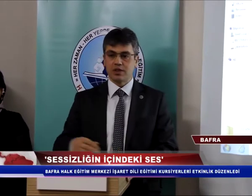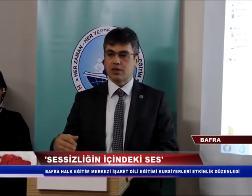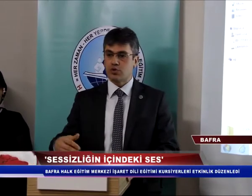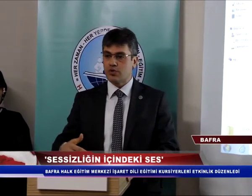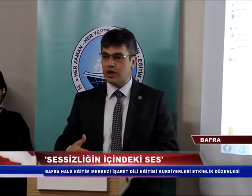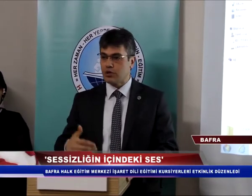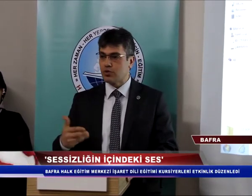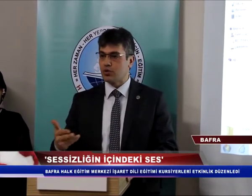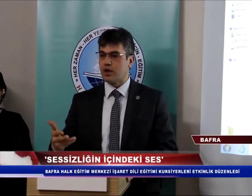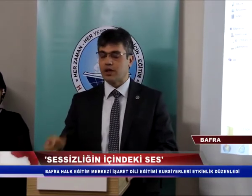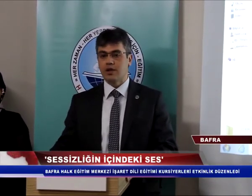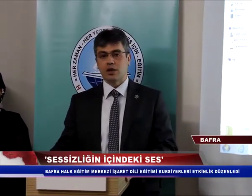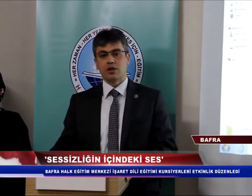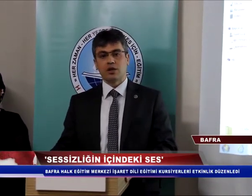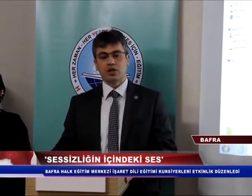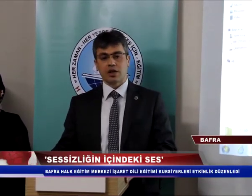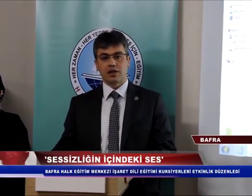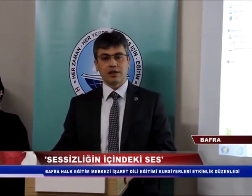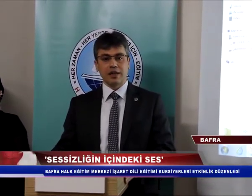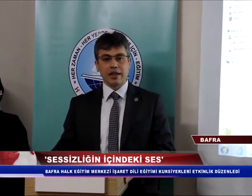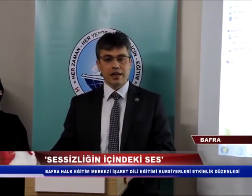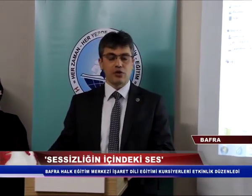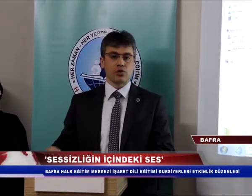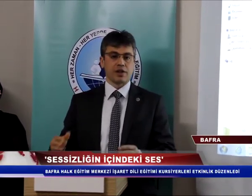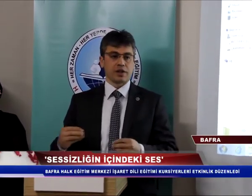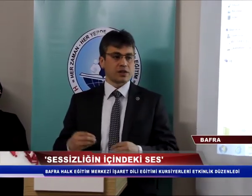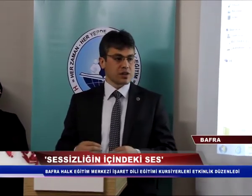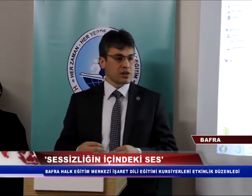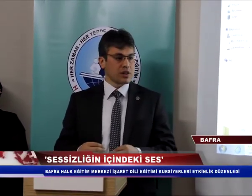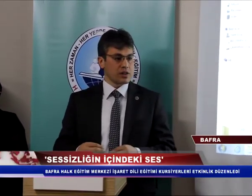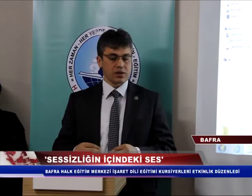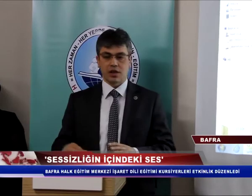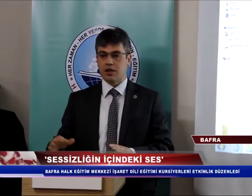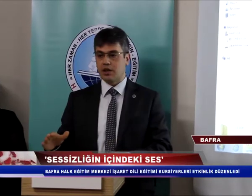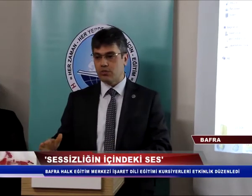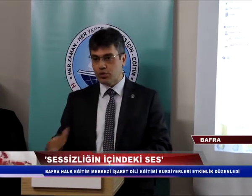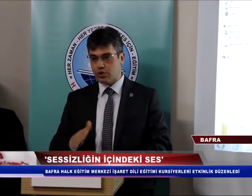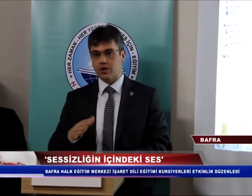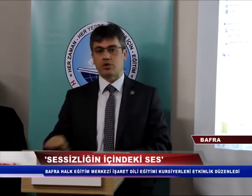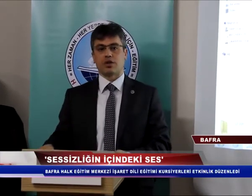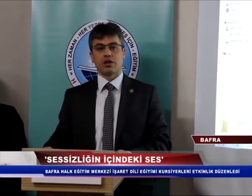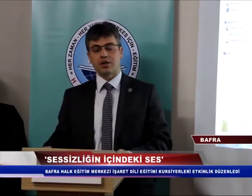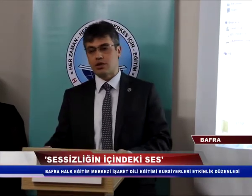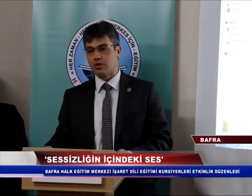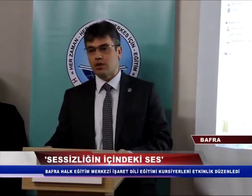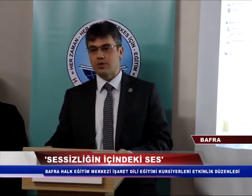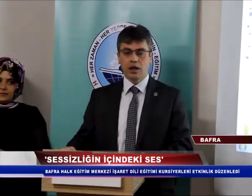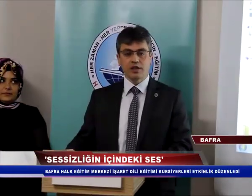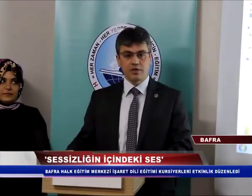Yıldız'sa, öncelikle bizleri bu programda emeğe geçen hocalarımıza ve kursiyerlerimize teşekkür ediyorum ifadelerini kullandı. Allah izin